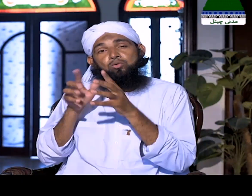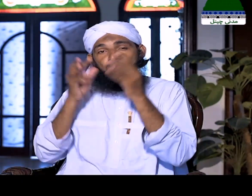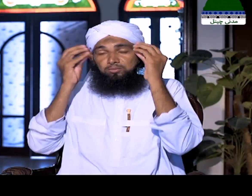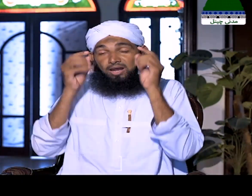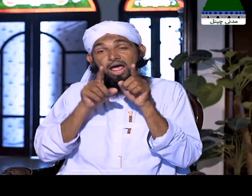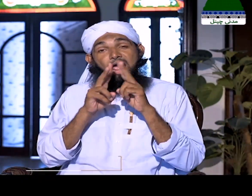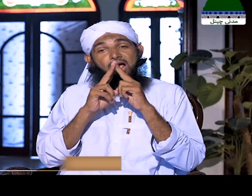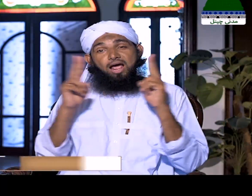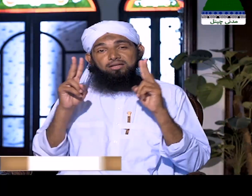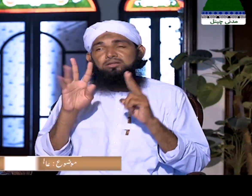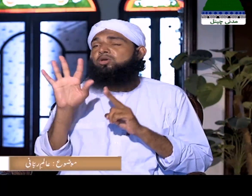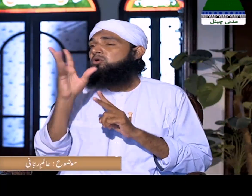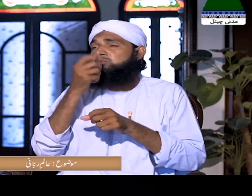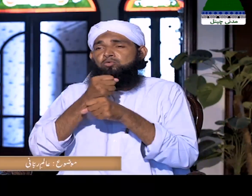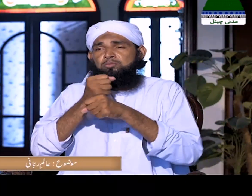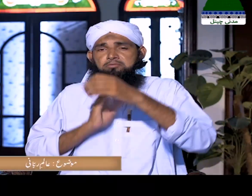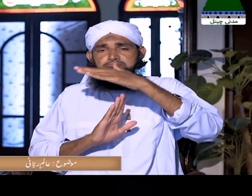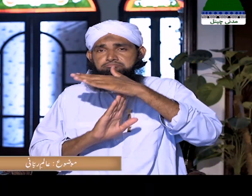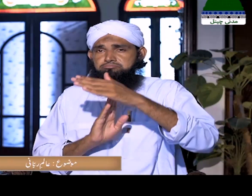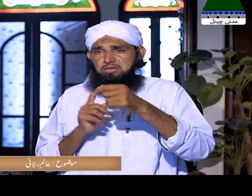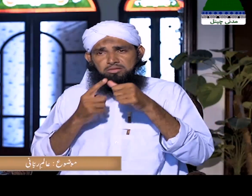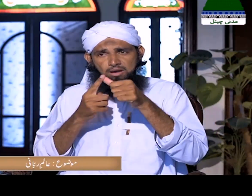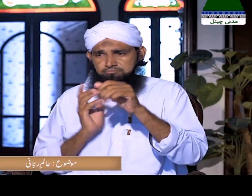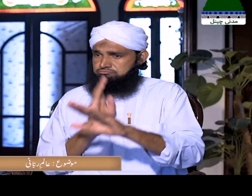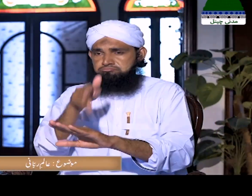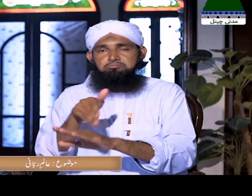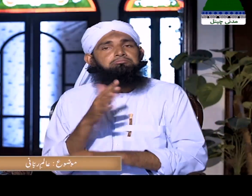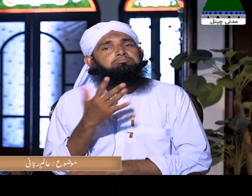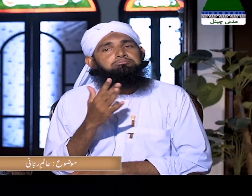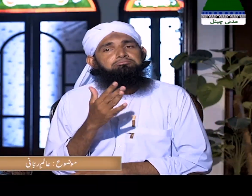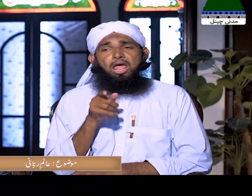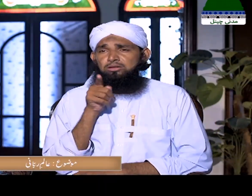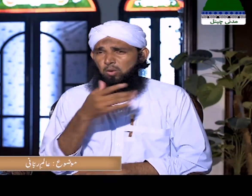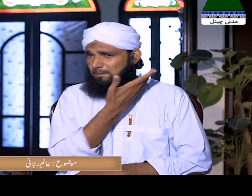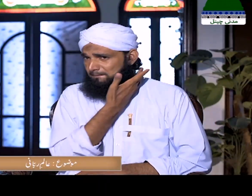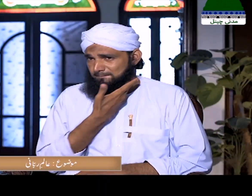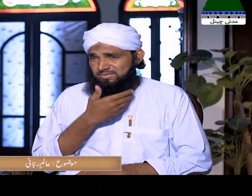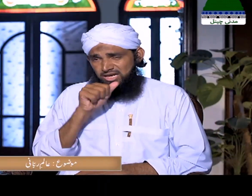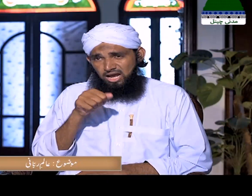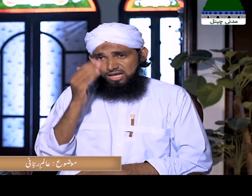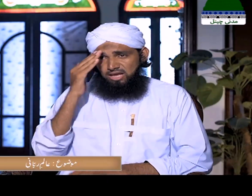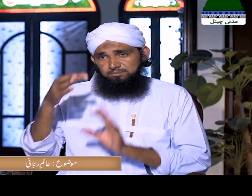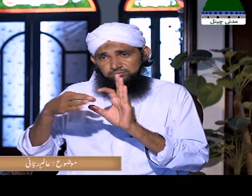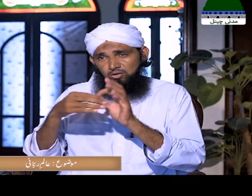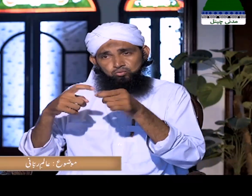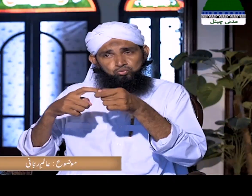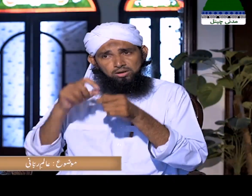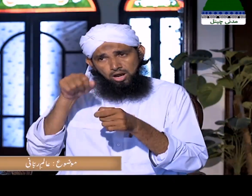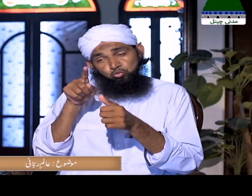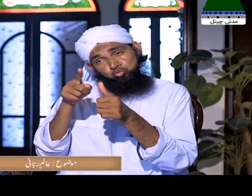کے پاس مسئلہ بتانے کے لیے نہیں جاتے، لہٰذا اگر تجھے کوئی مسئلہ درپیش ہے تو تو میرے پاس آ